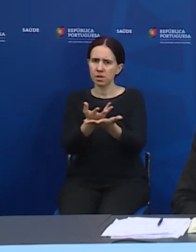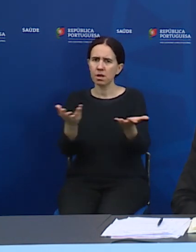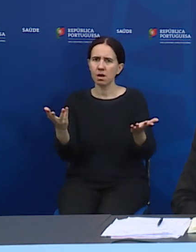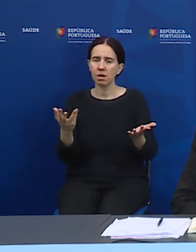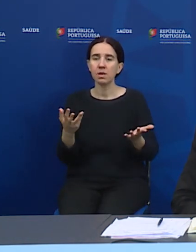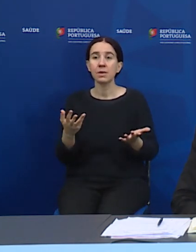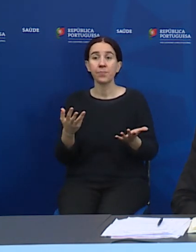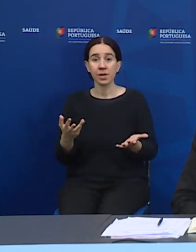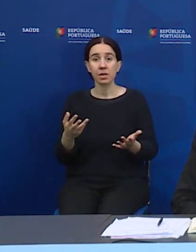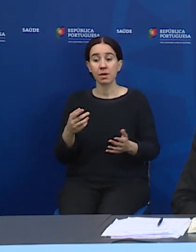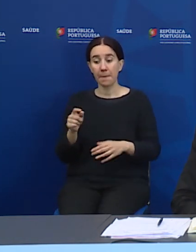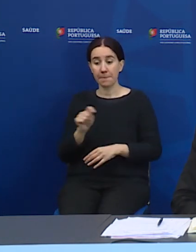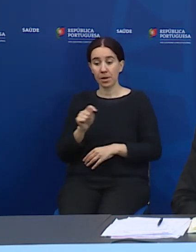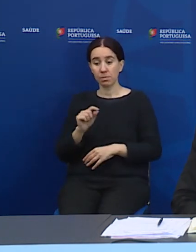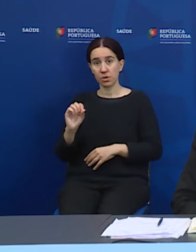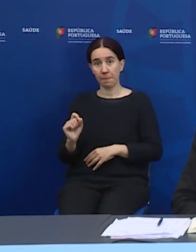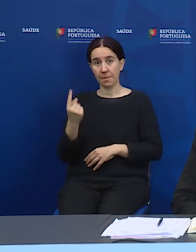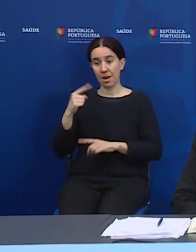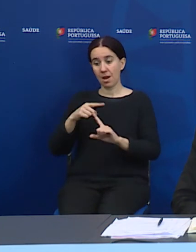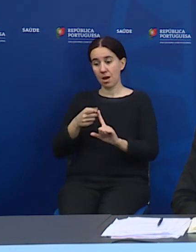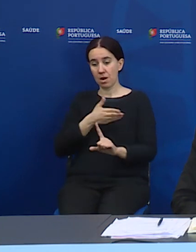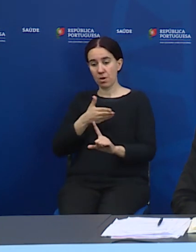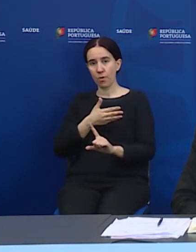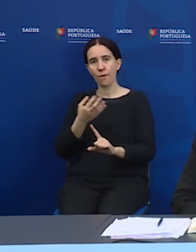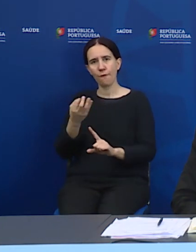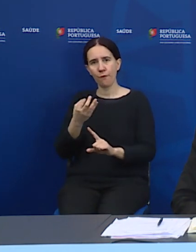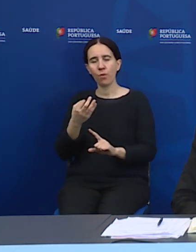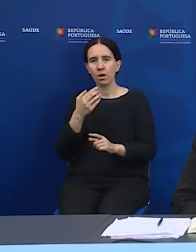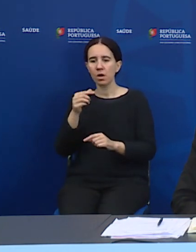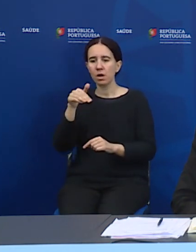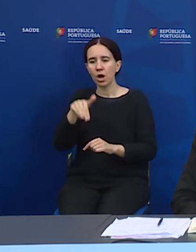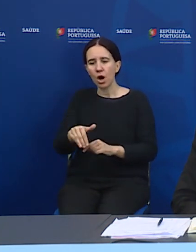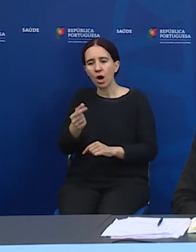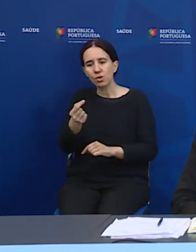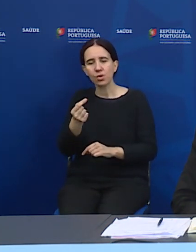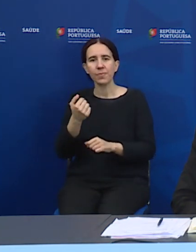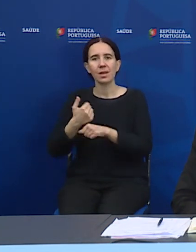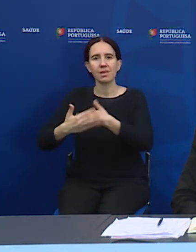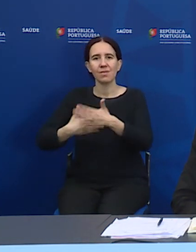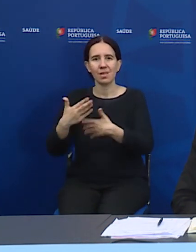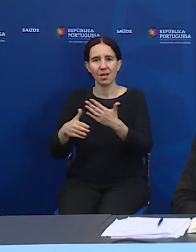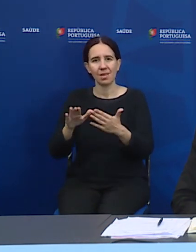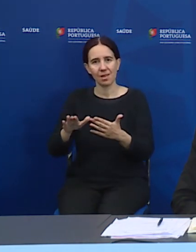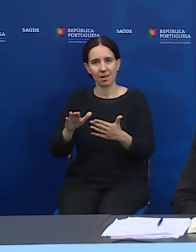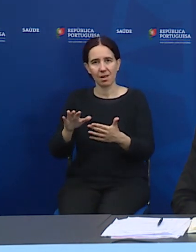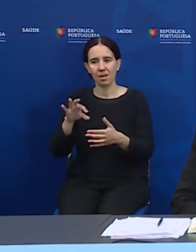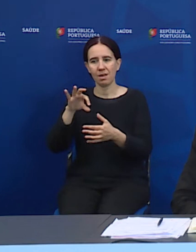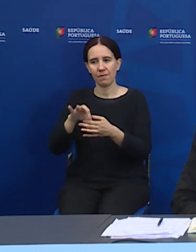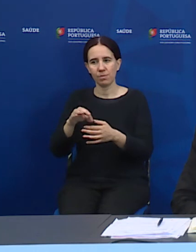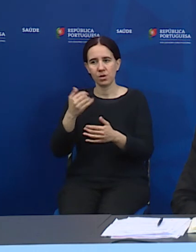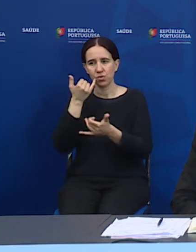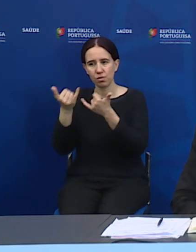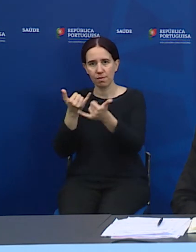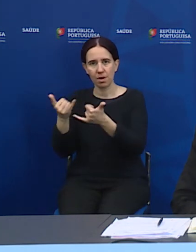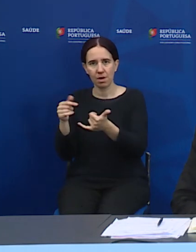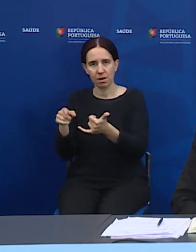convosco que nos primeiros meses deste ano assistiu são ligeiro decréscimo daquilo que era a atividade por cento no que diz respeito as